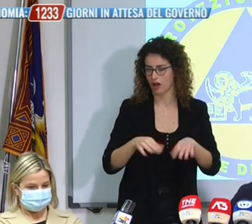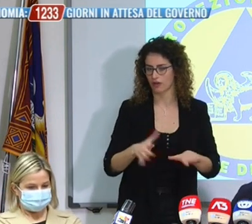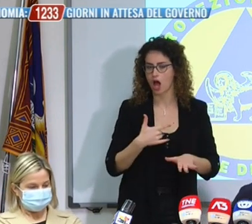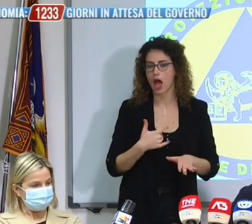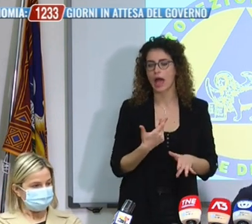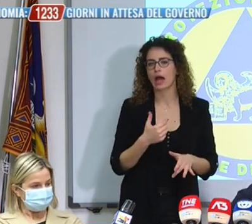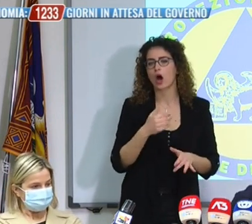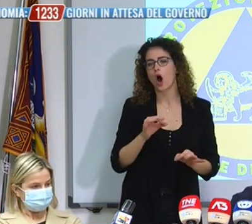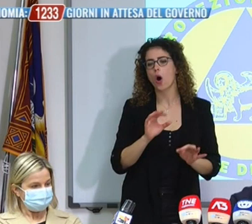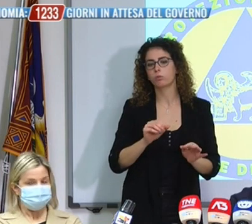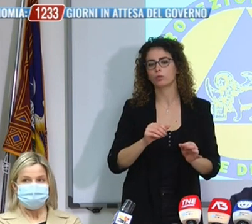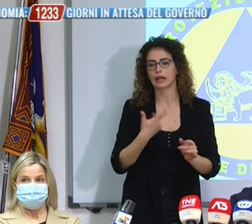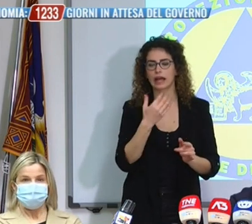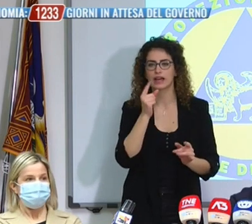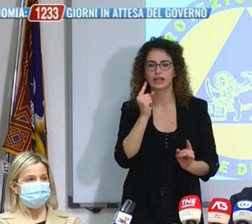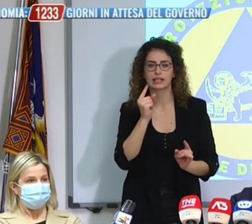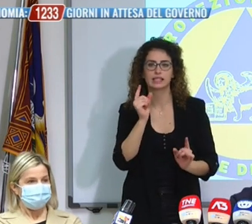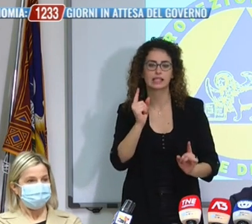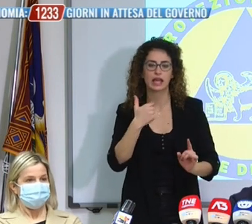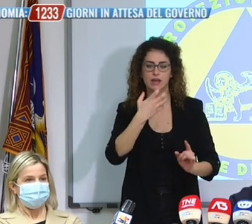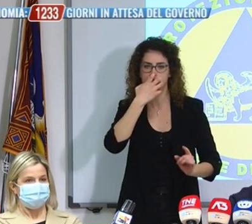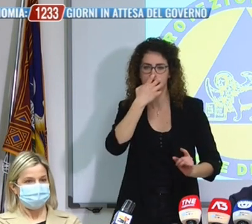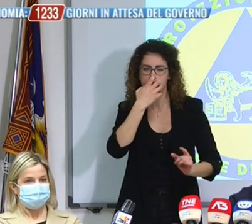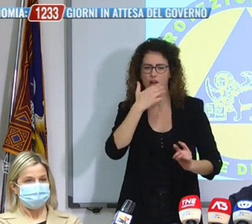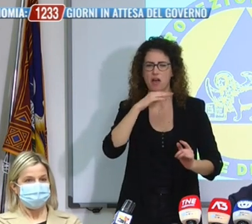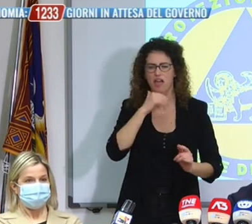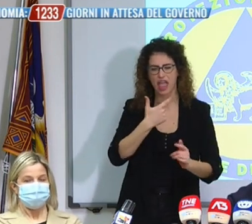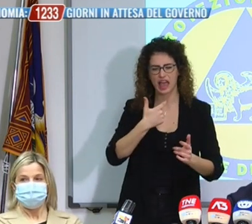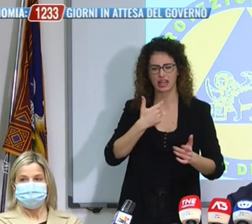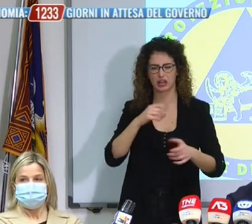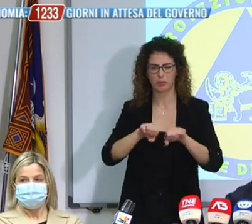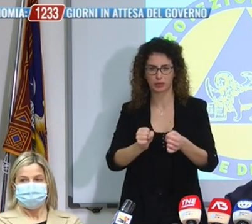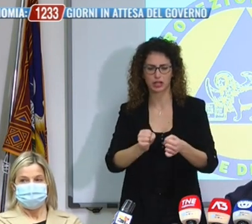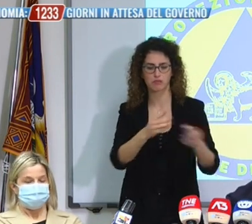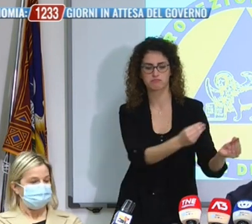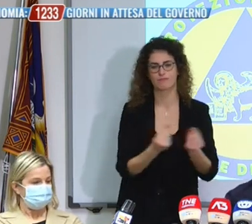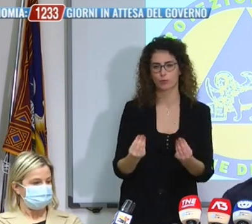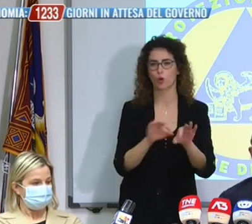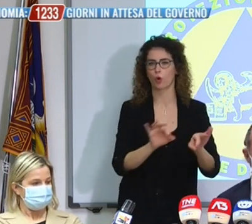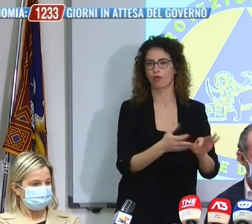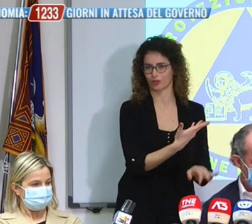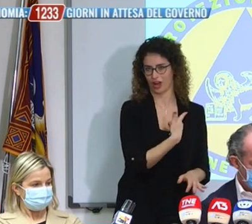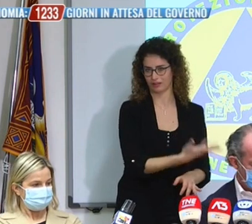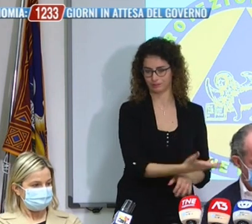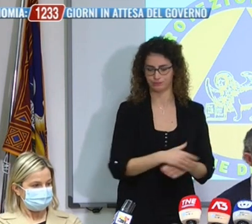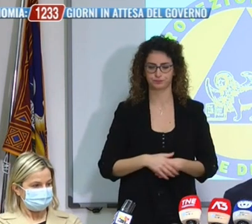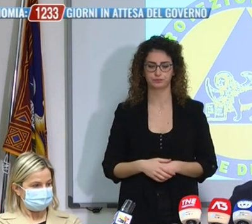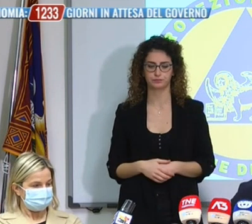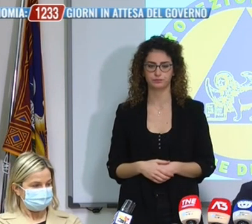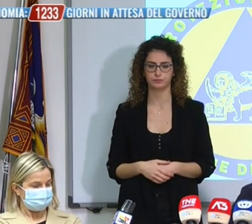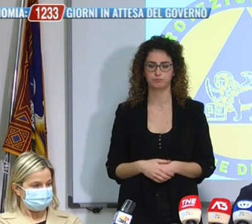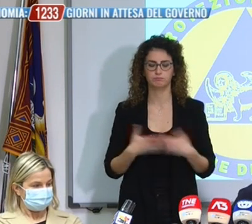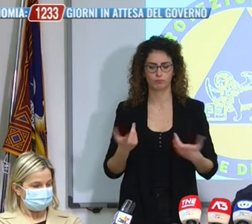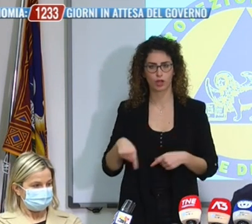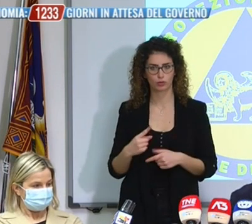anche per andare a cambiare eventuali nuovi vecchi respiratori che hanno necessità di un turnover. Ecco, quindi